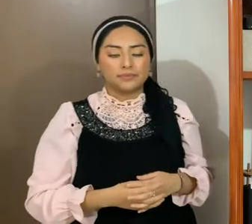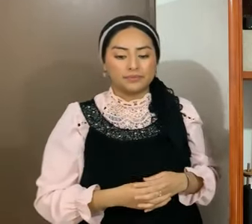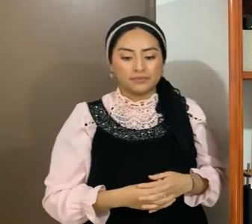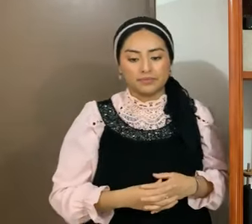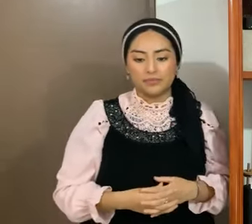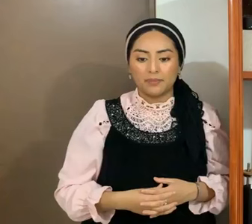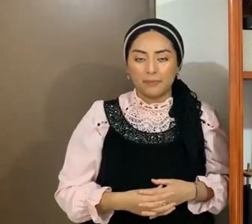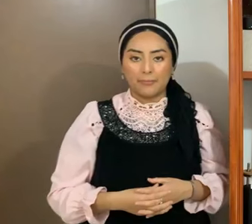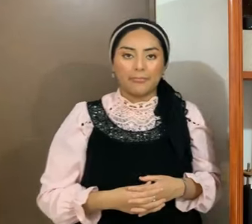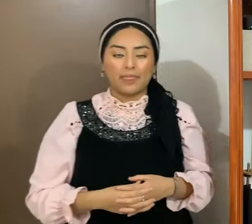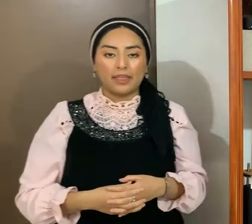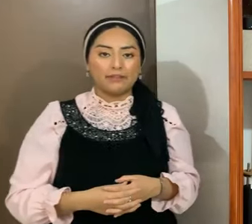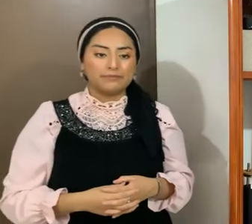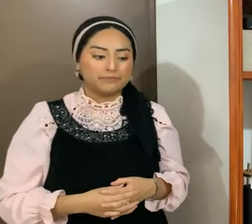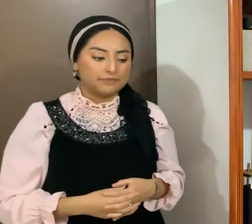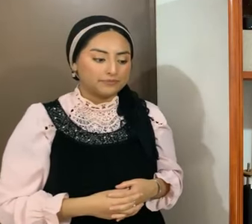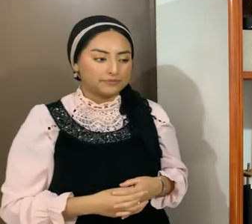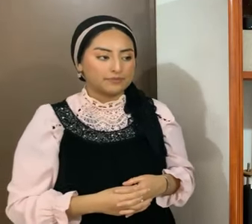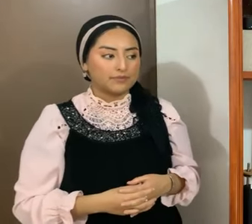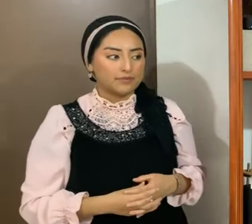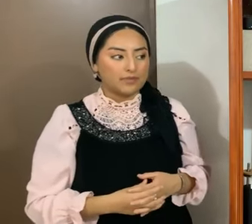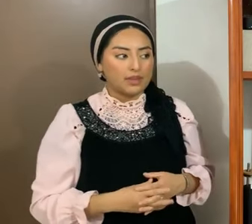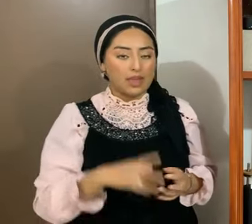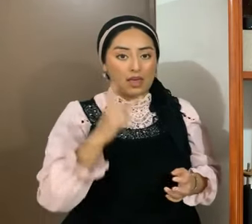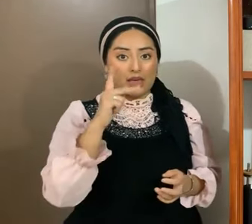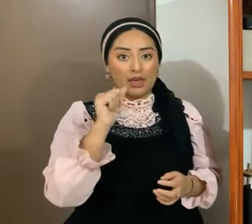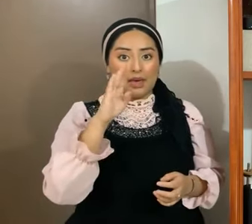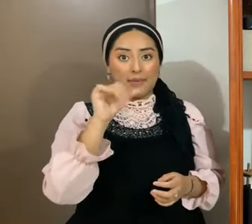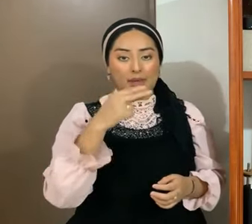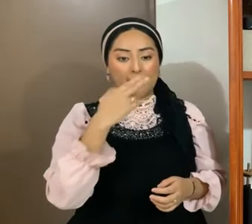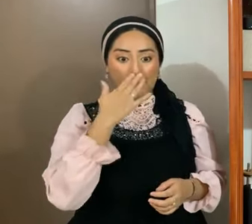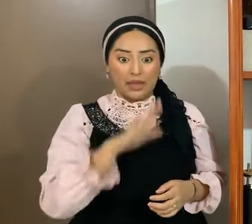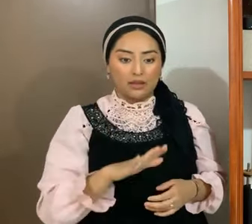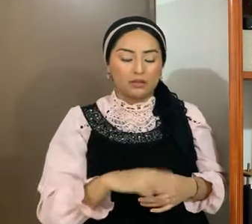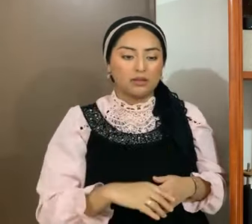cabalista, que es algo reprobable, es como decir el gran brujo, porque la cábala es brujería.